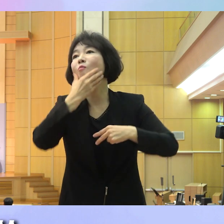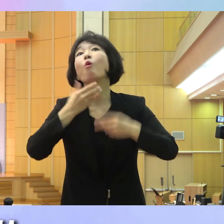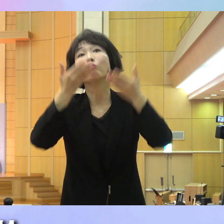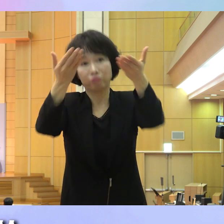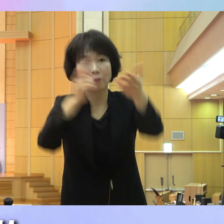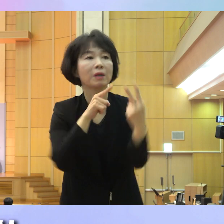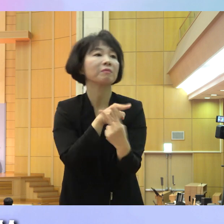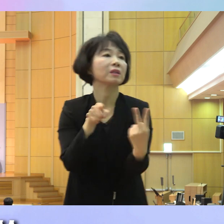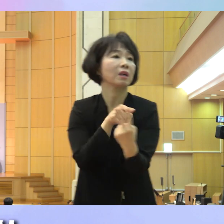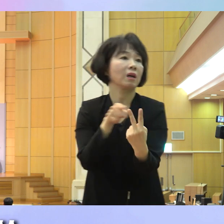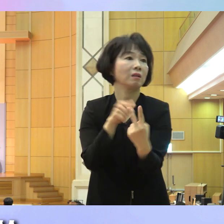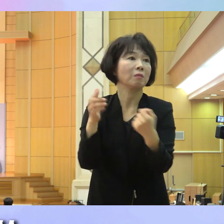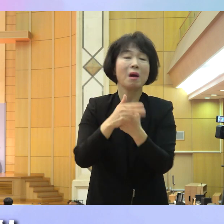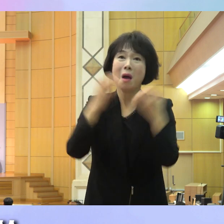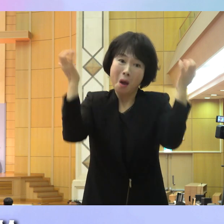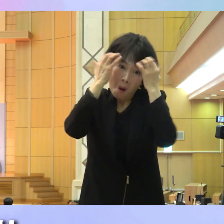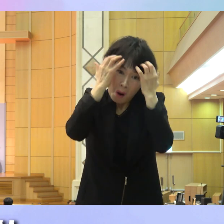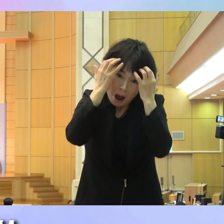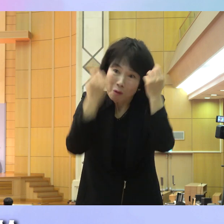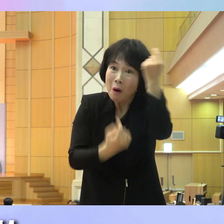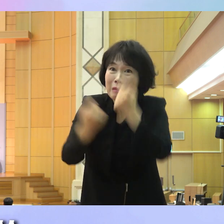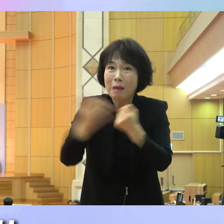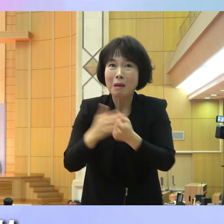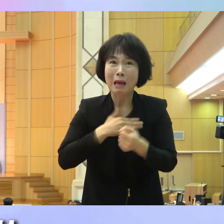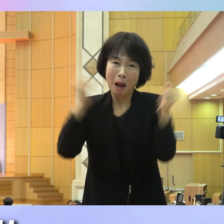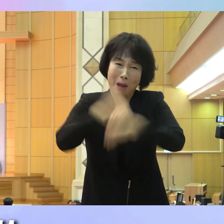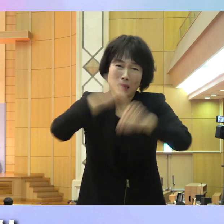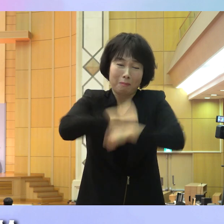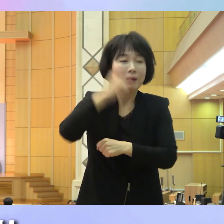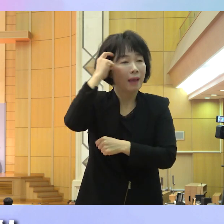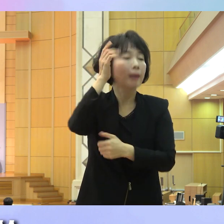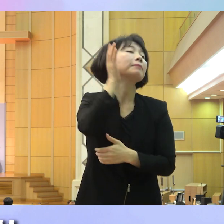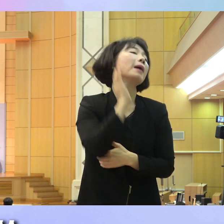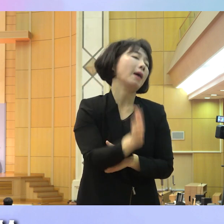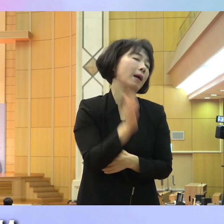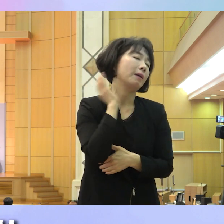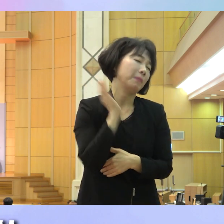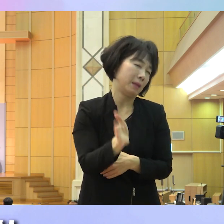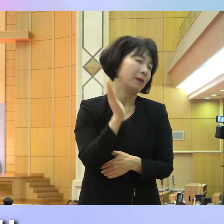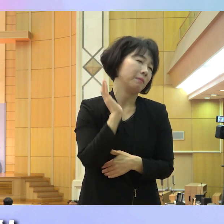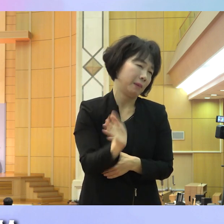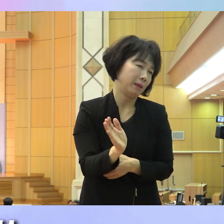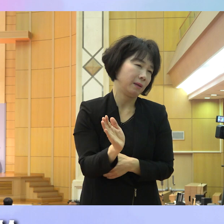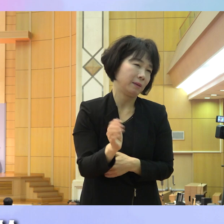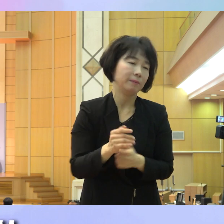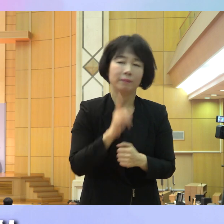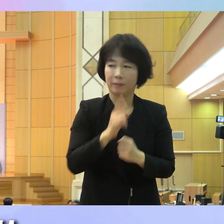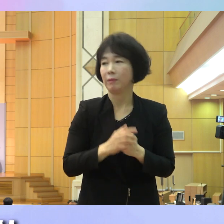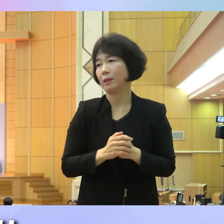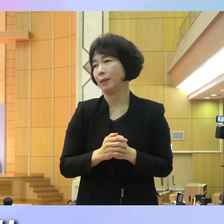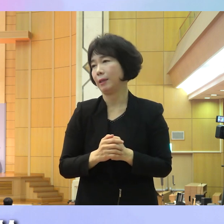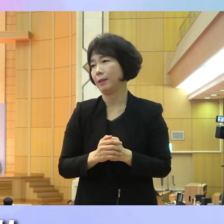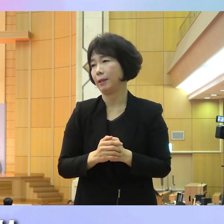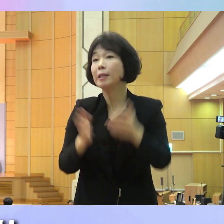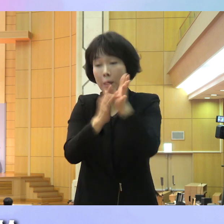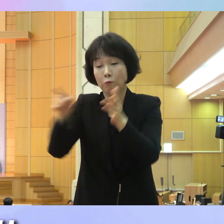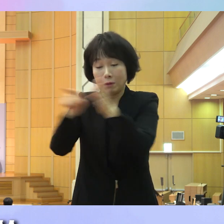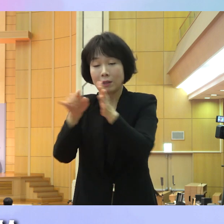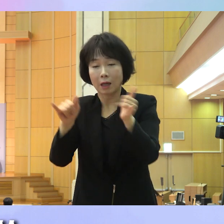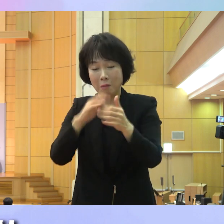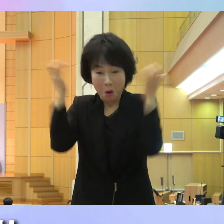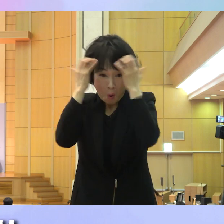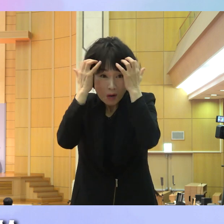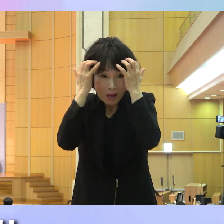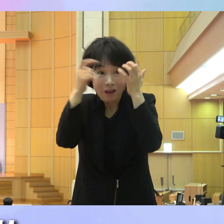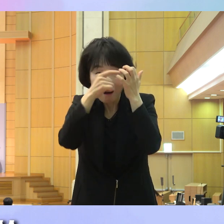고난 다가왔다고 해서 아이고 난 망했네 그렇게 생각하지 마십시오. 예수님을 믿는, 정말 믿음이 있는 사람이라면 고난을